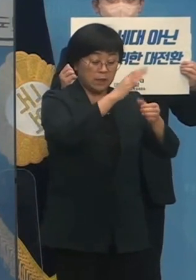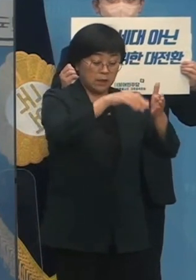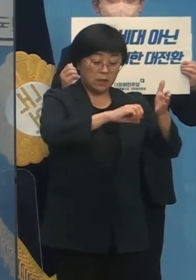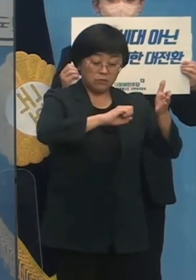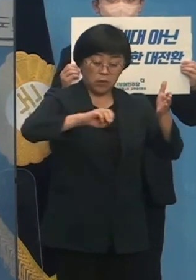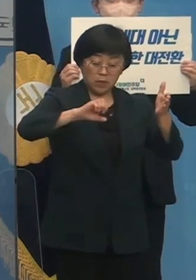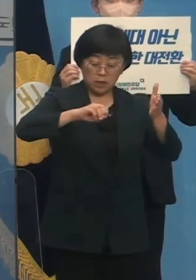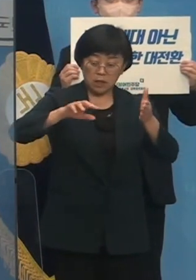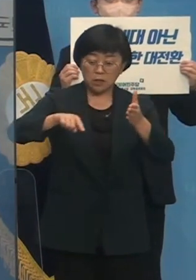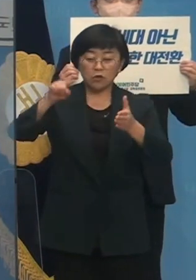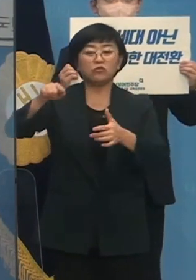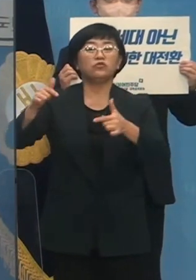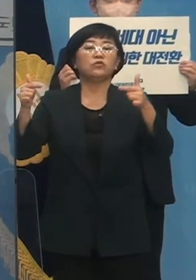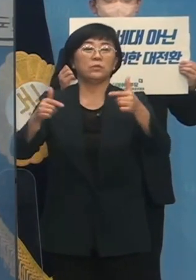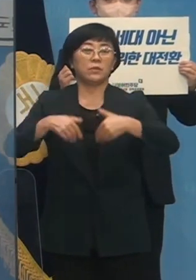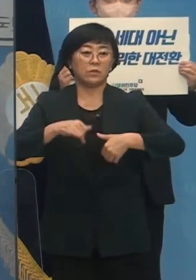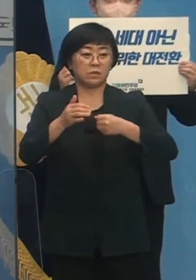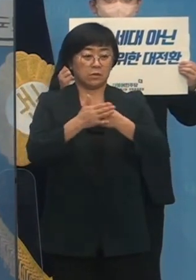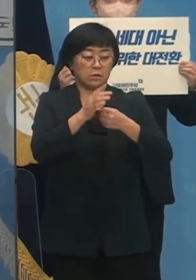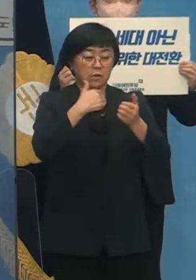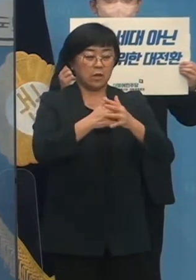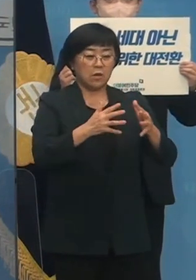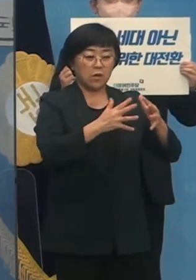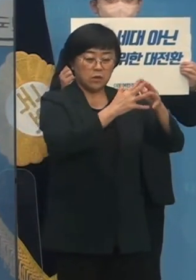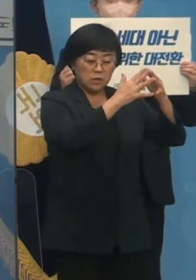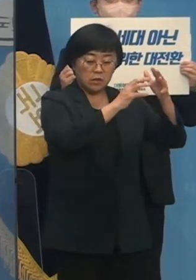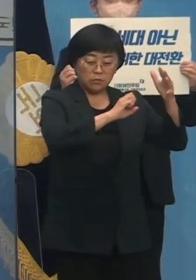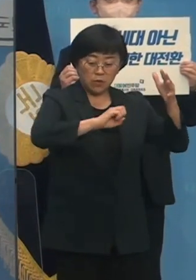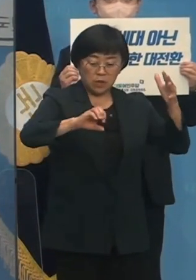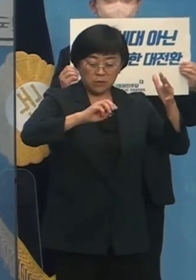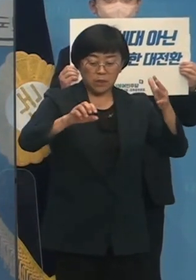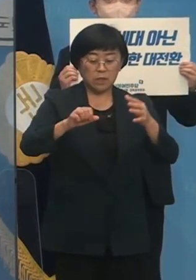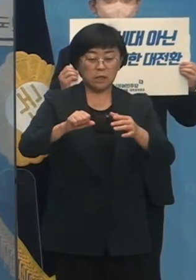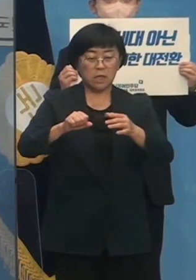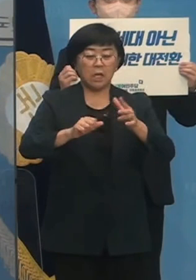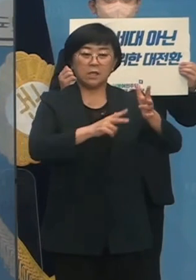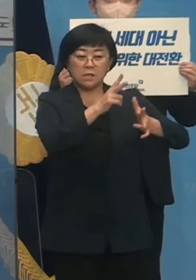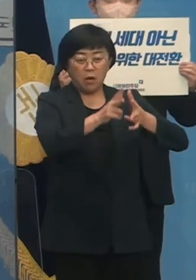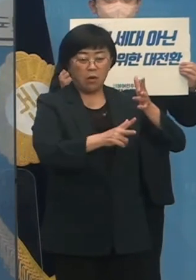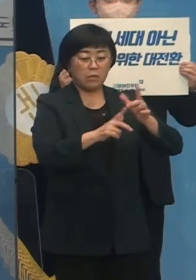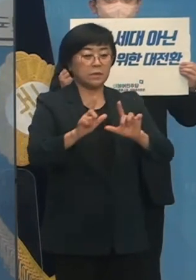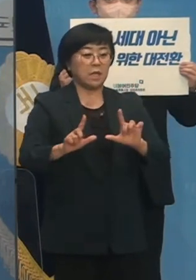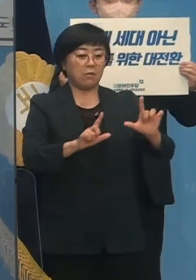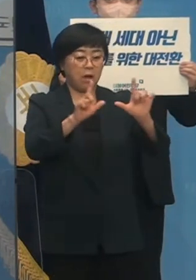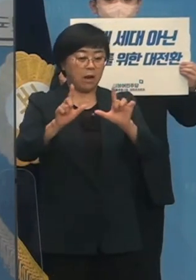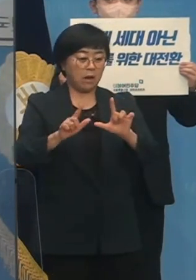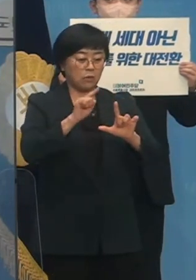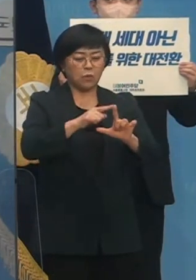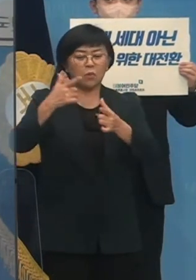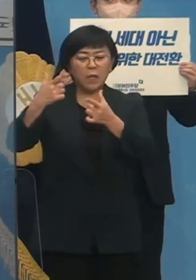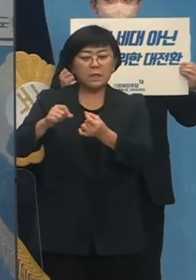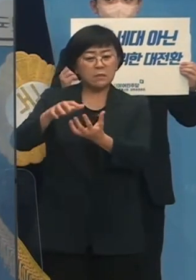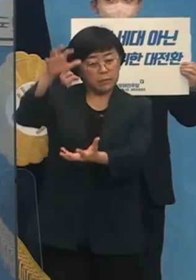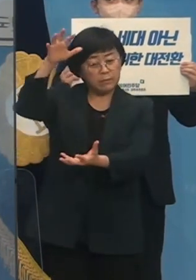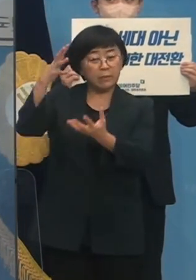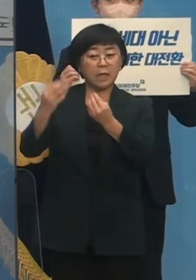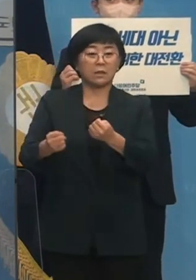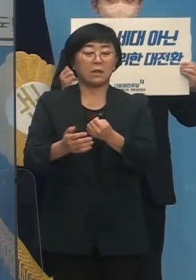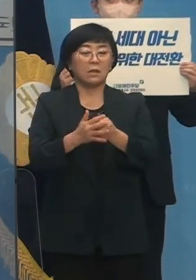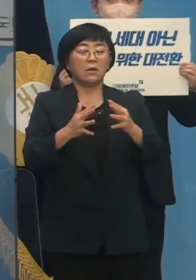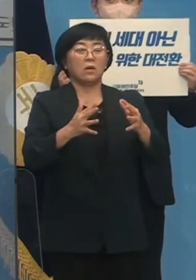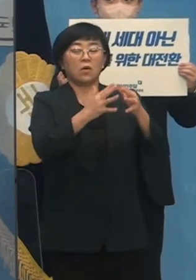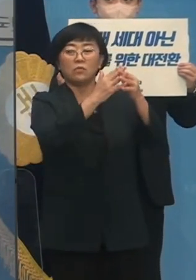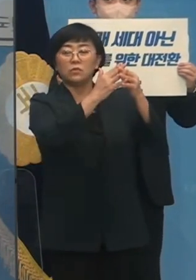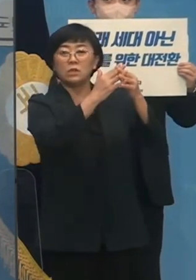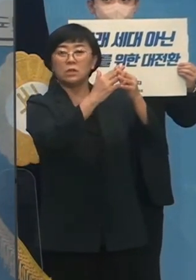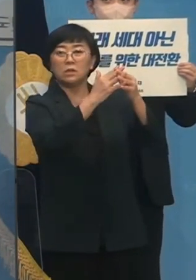합니다. 한국의 건설 폐기물은 생활 쓰레기와 산업 폐기물을 모두 합친 만큼 나오고 있습니다. 건물 수명이